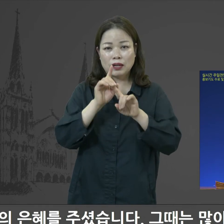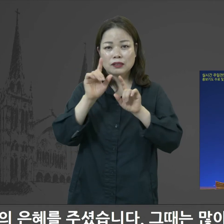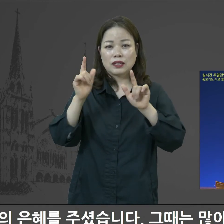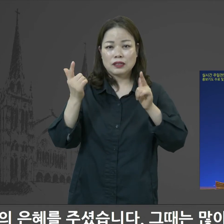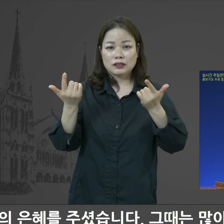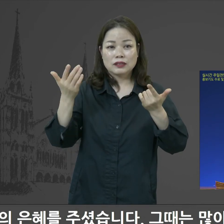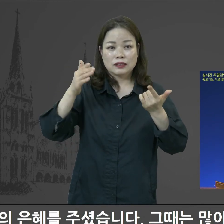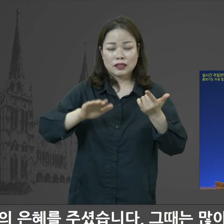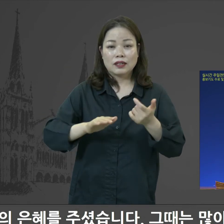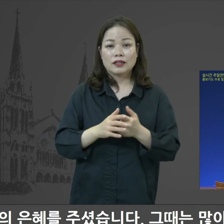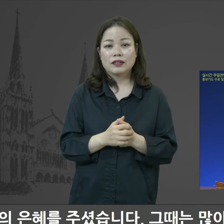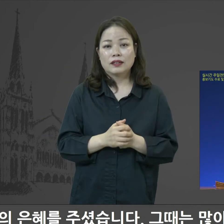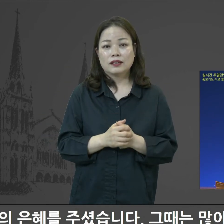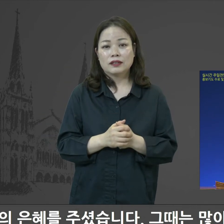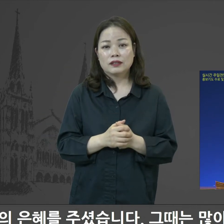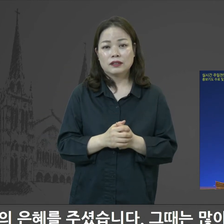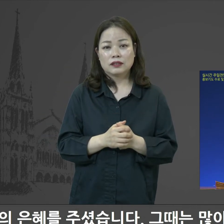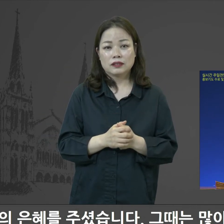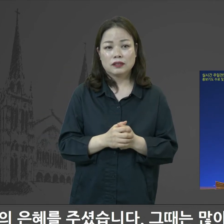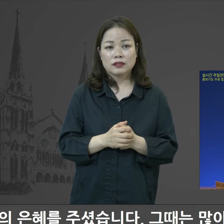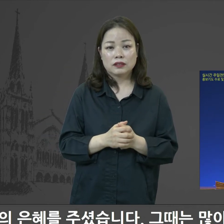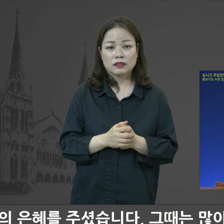하는데 자꾸